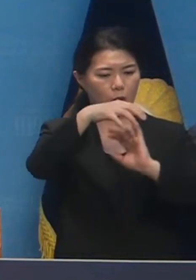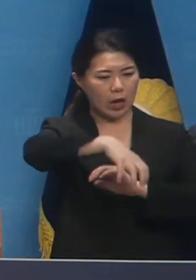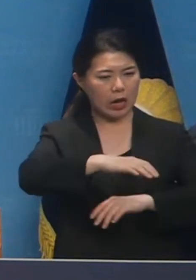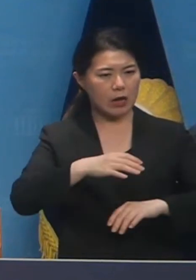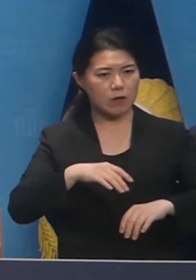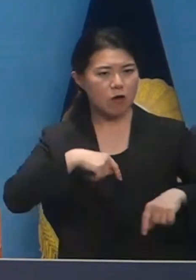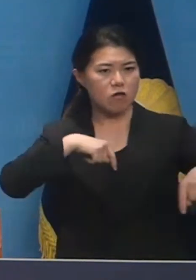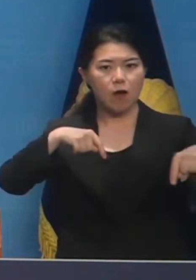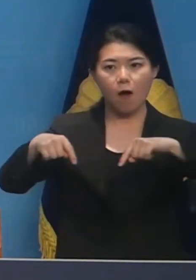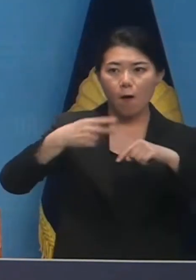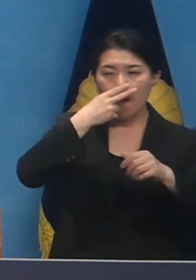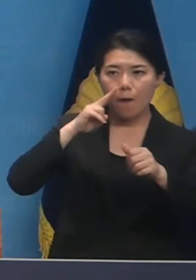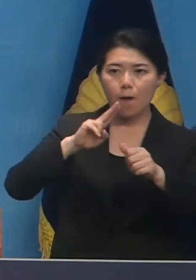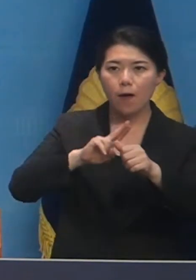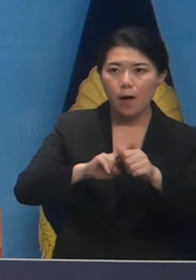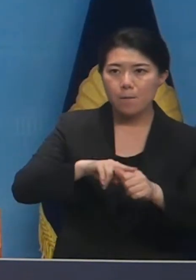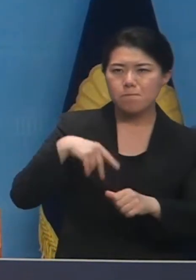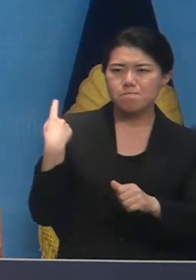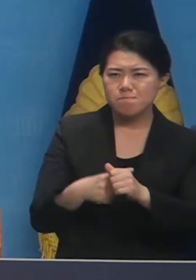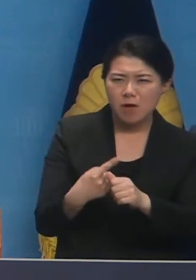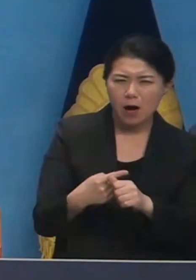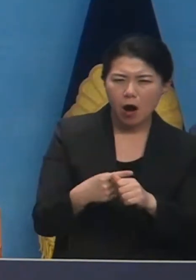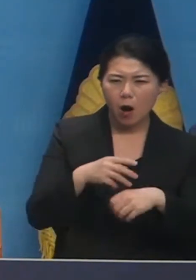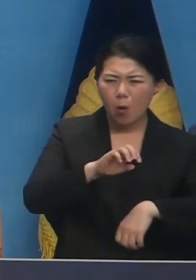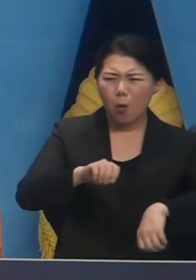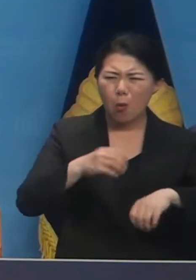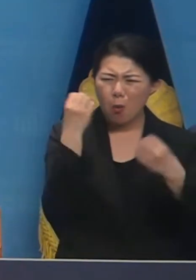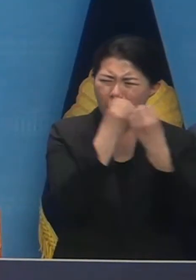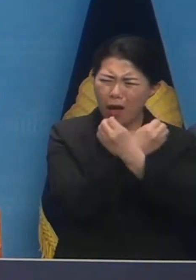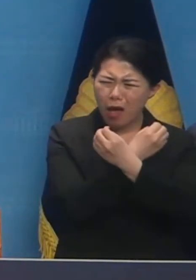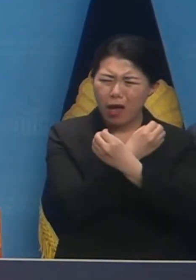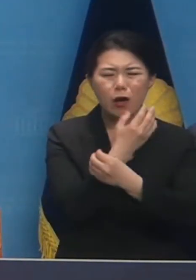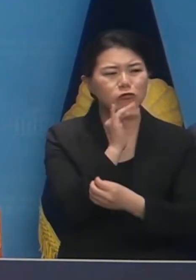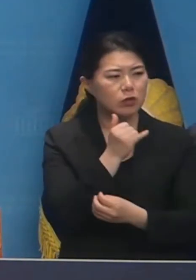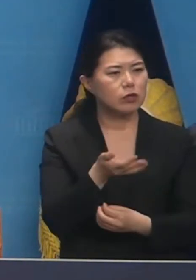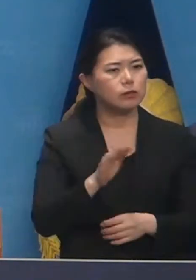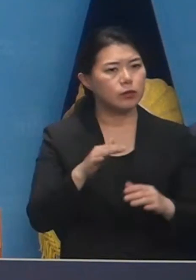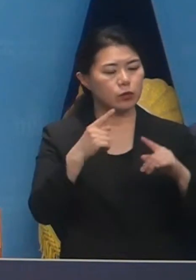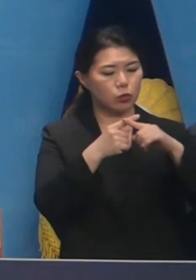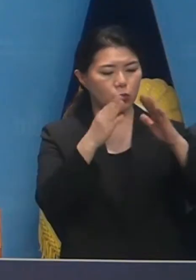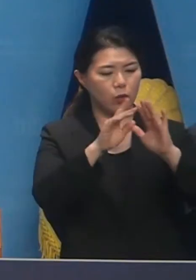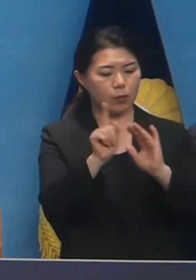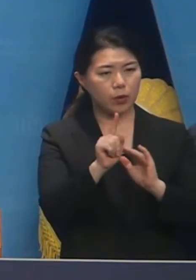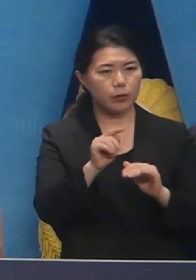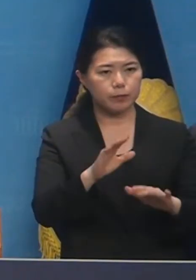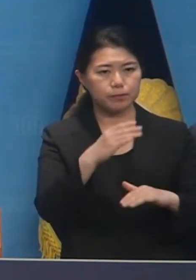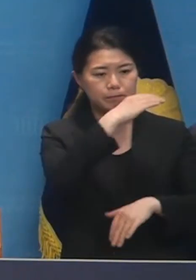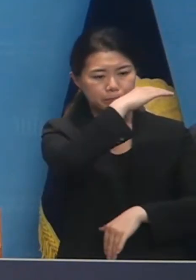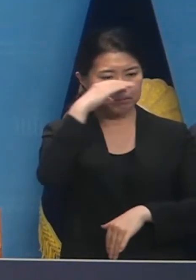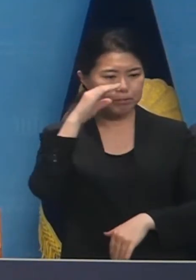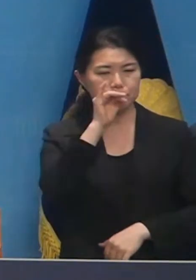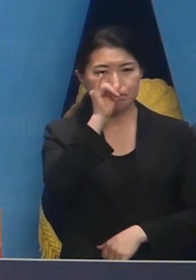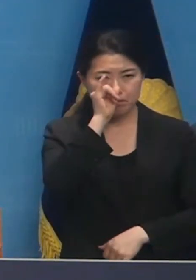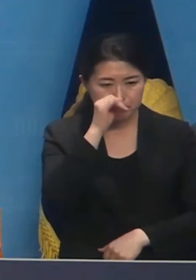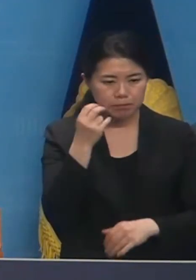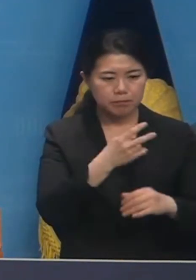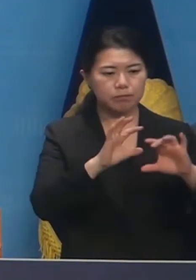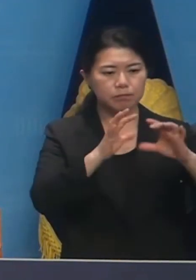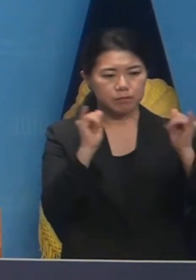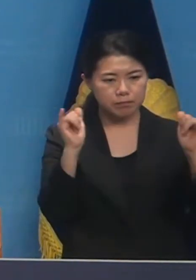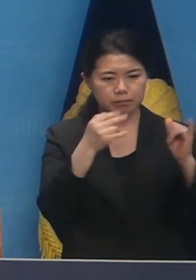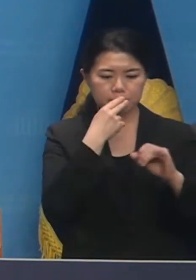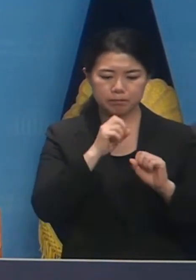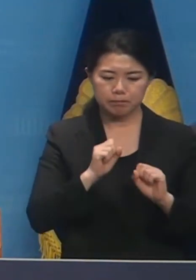정권에 도전하며 비판하는 것으로 오해할 수 있으나, 교회는 정도를 표방하며 국민의